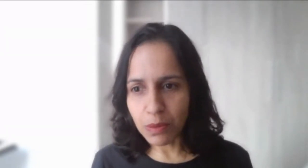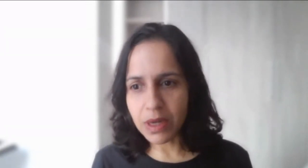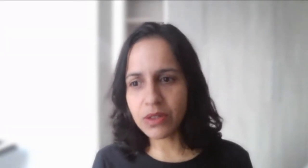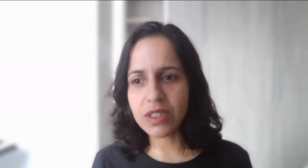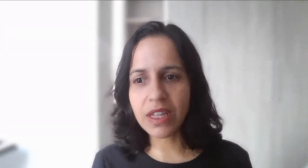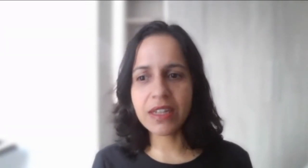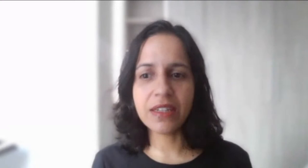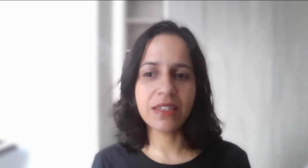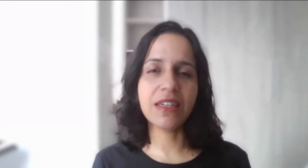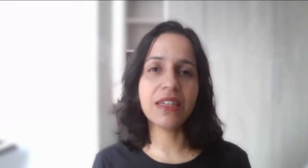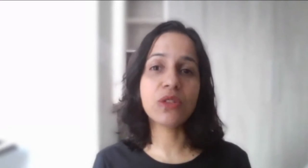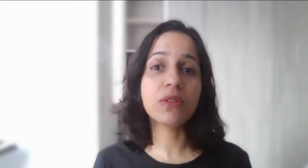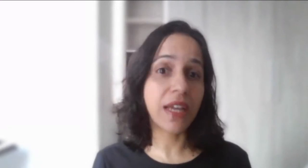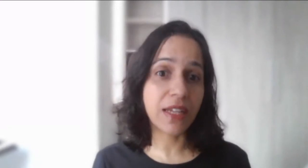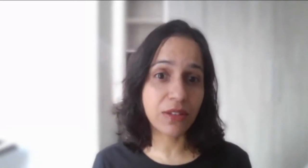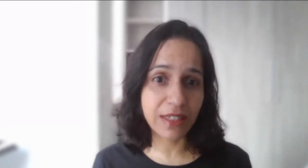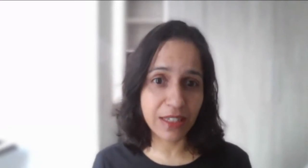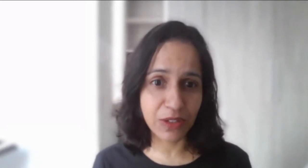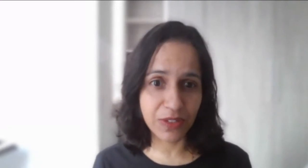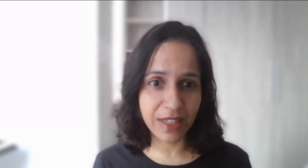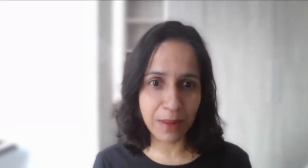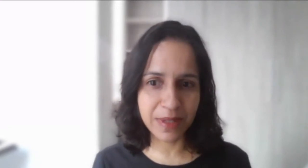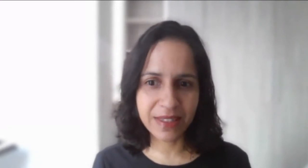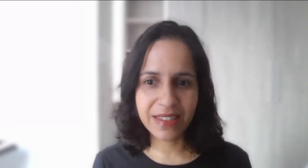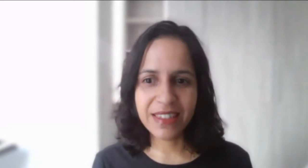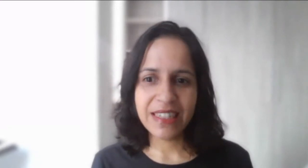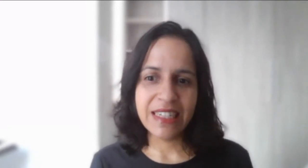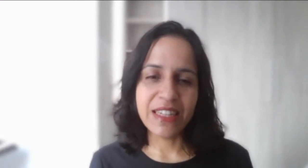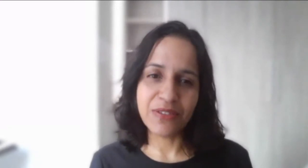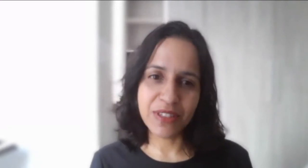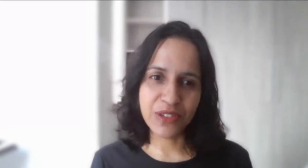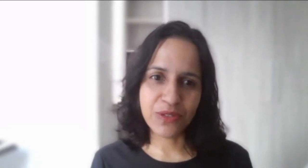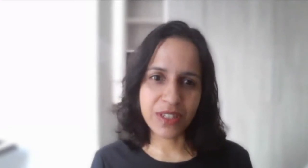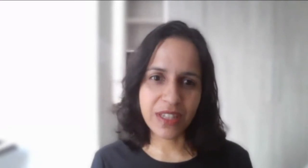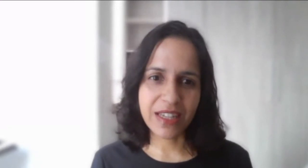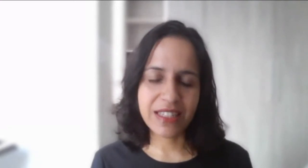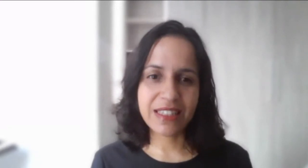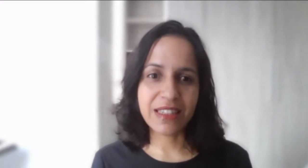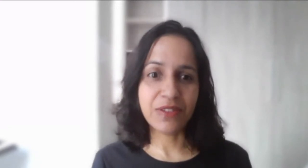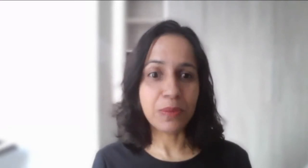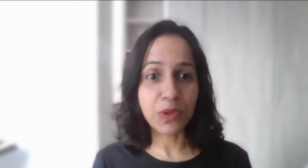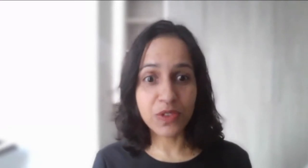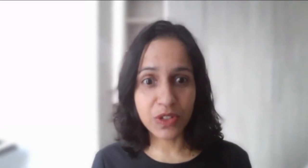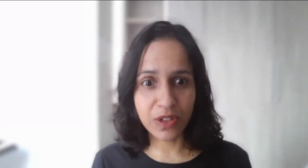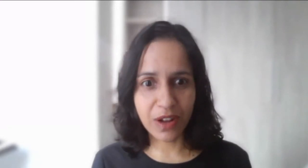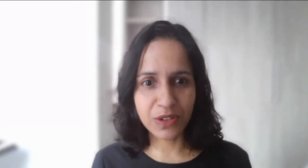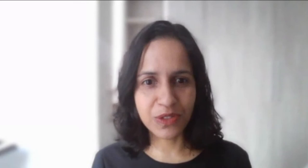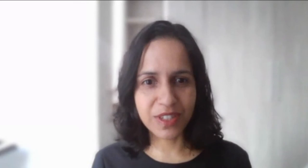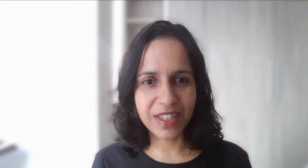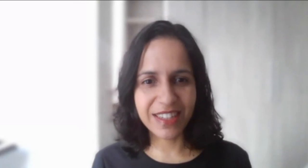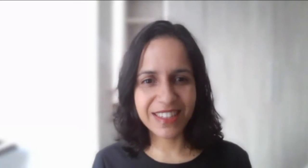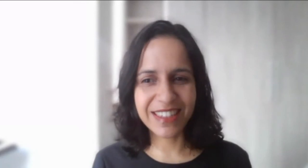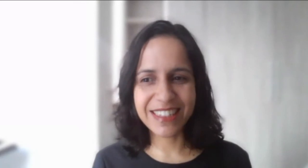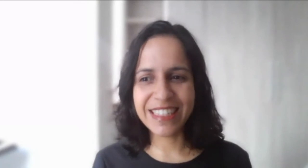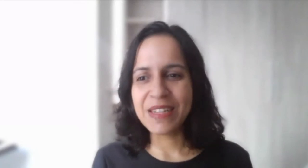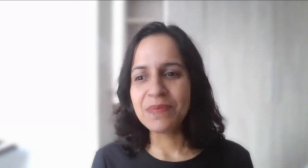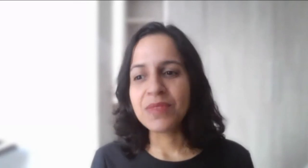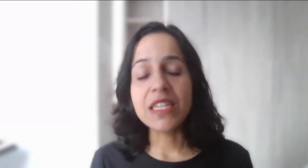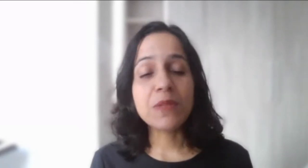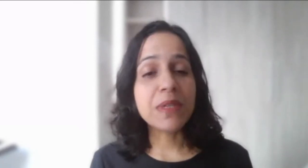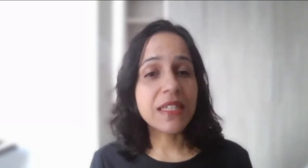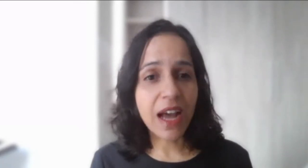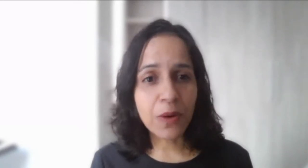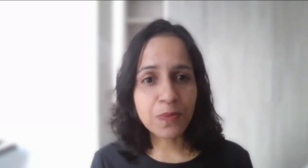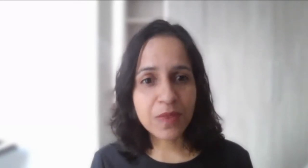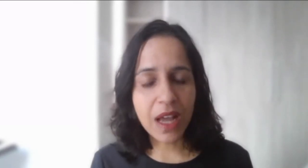os formandos, né, sucesso nessa nova etapa da vida de vocês, da vida profissional de vocês, né.